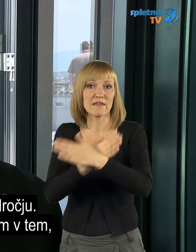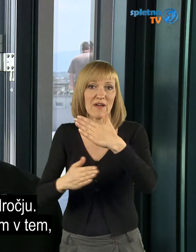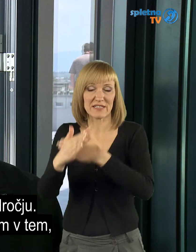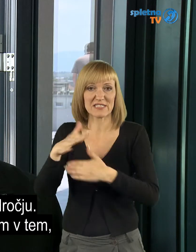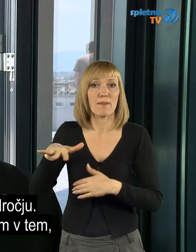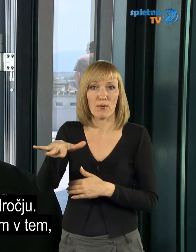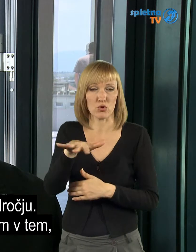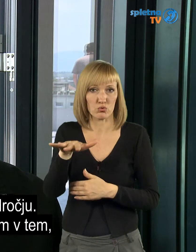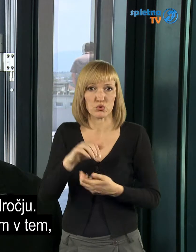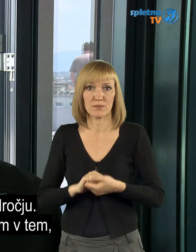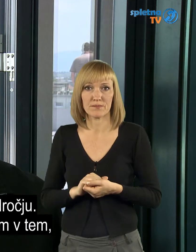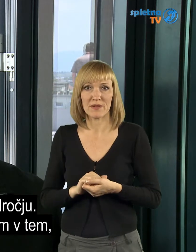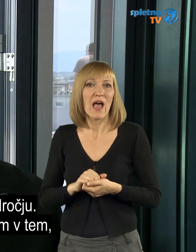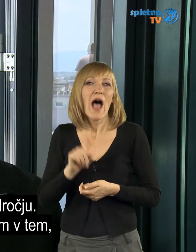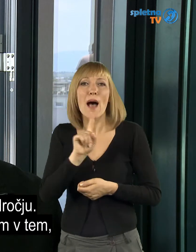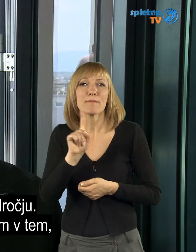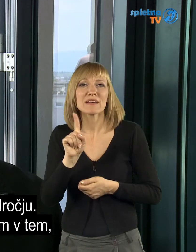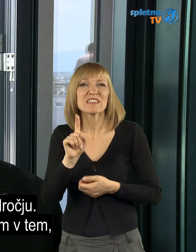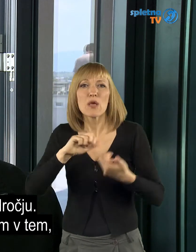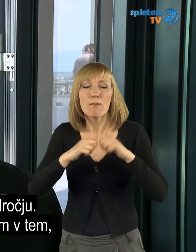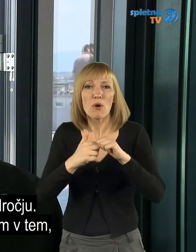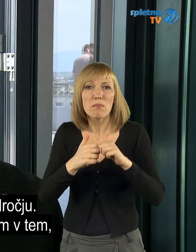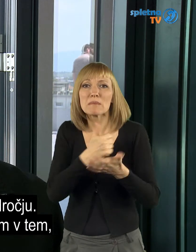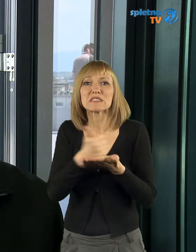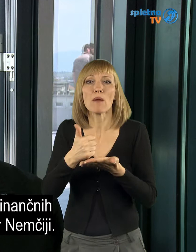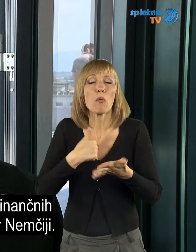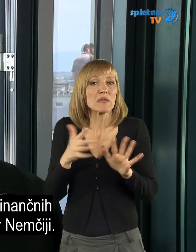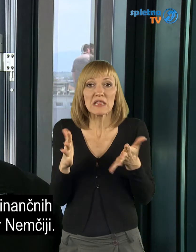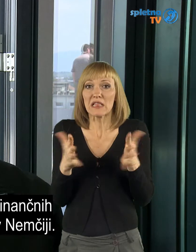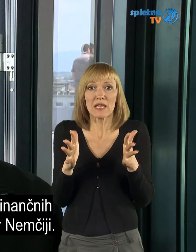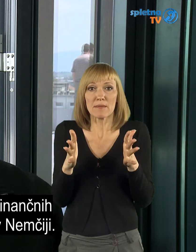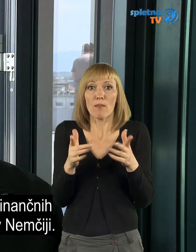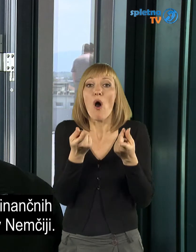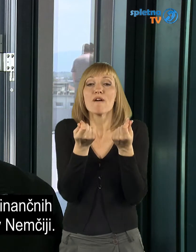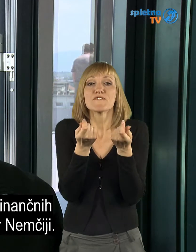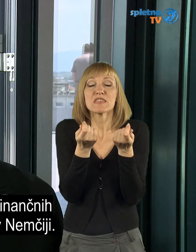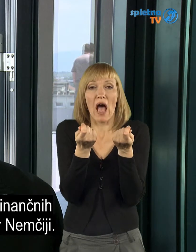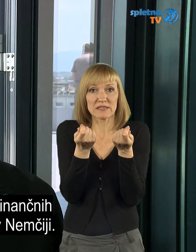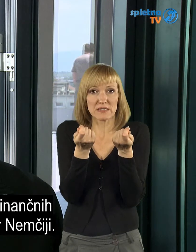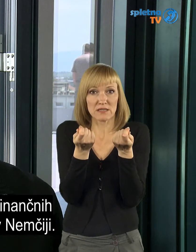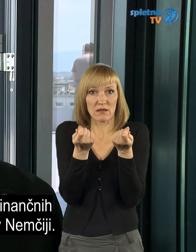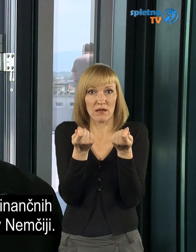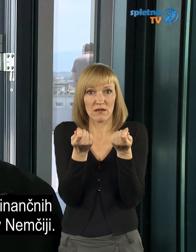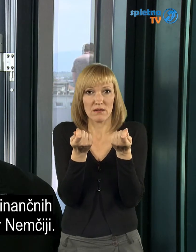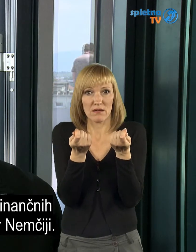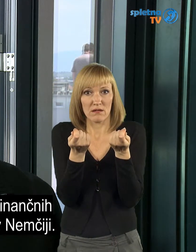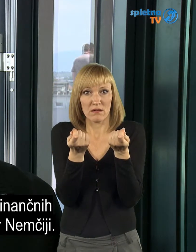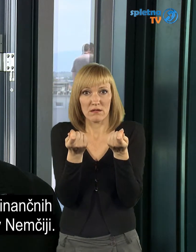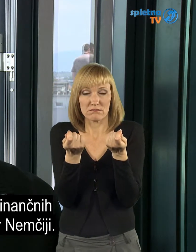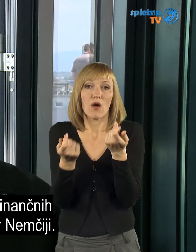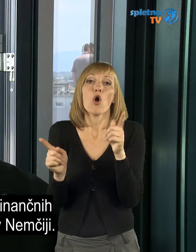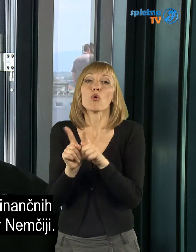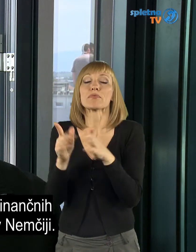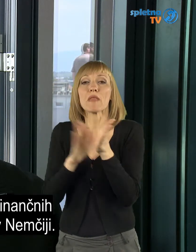invalidskem področju. Pa ni toliko problem v tem, da nimamo toliko finančnih sredstev, kot na primer